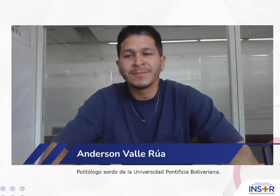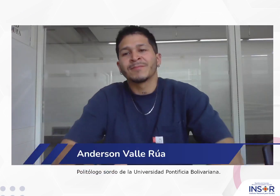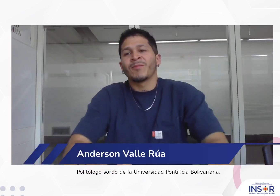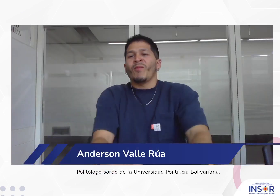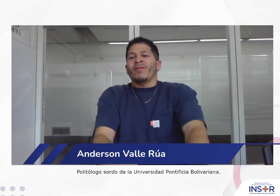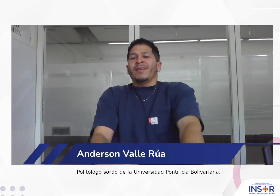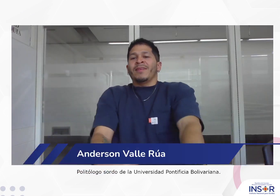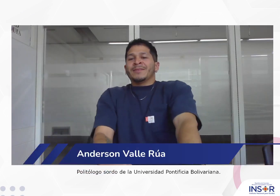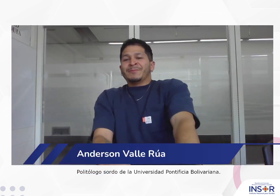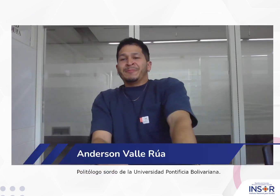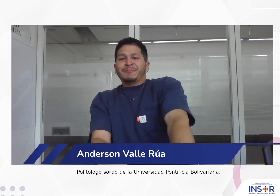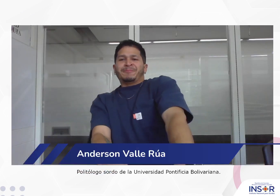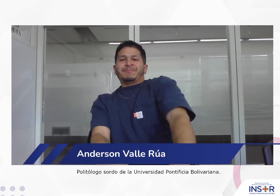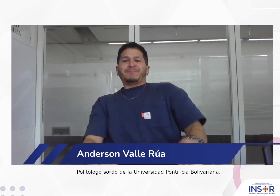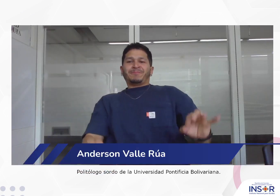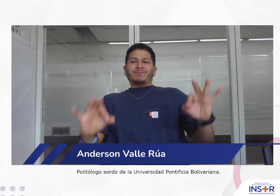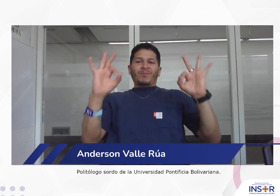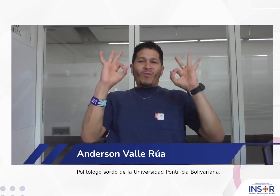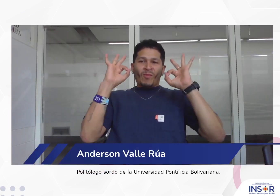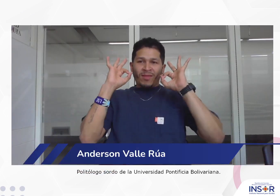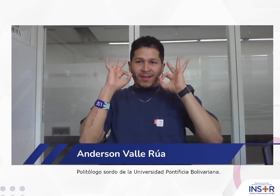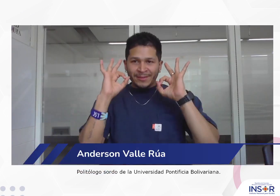Le damos el paso a Anderson.